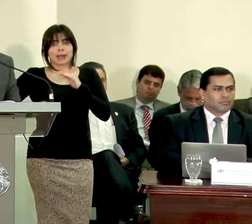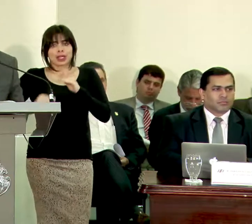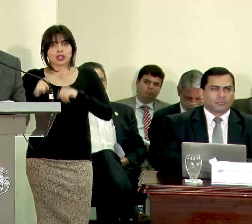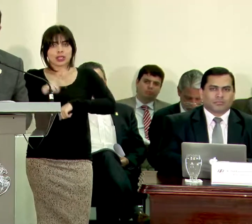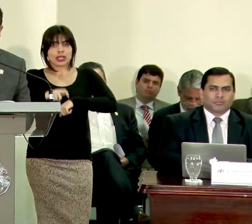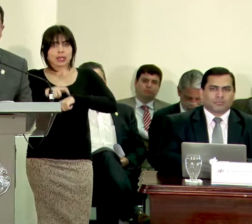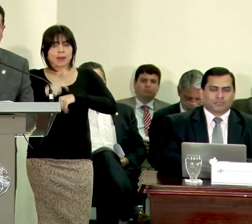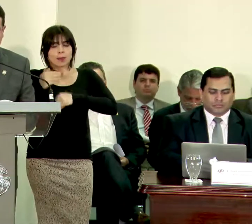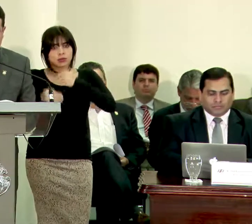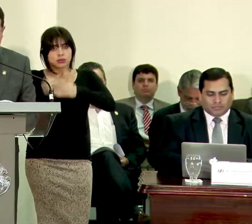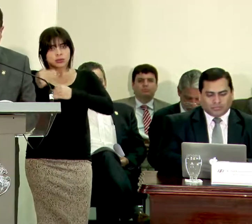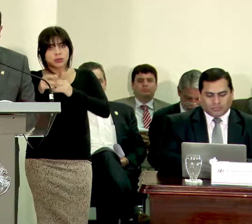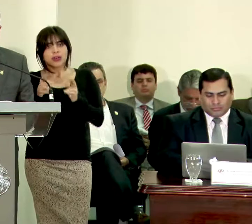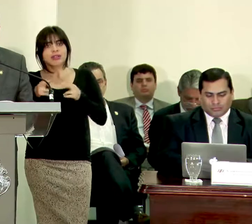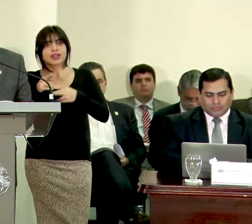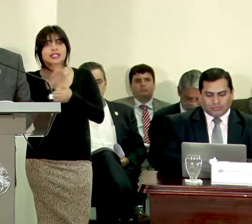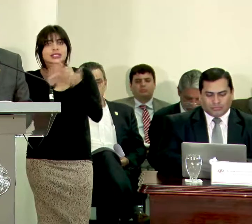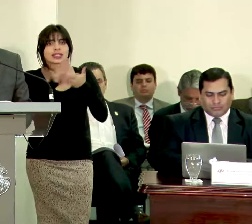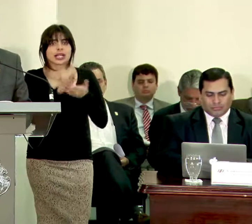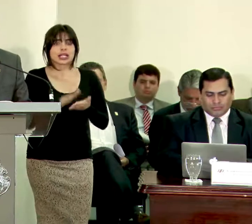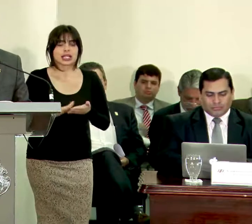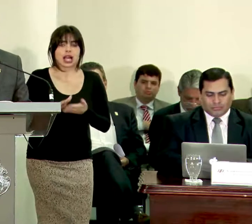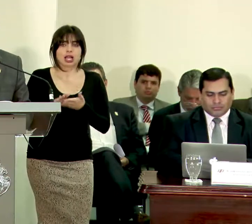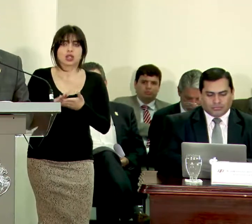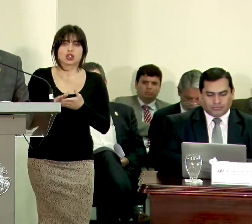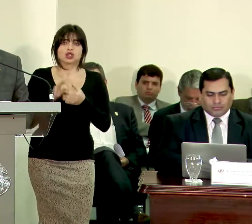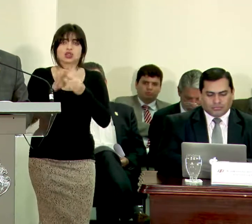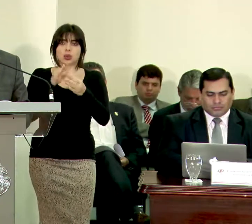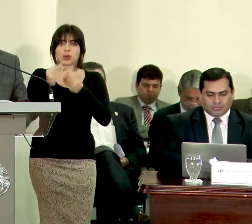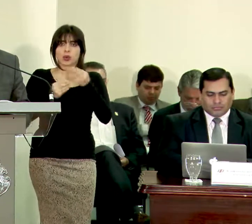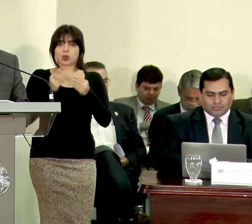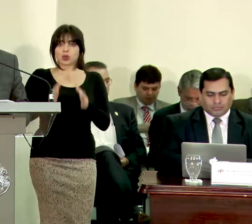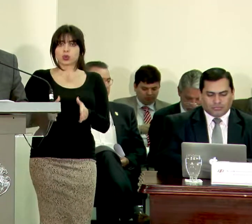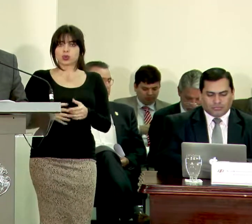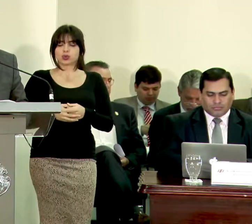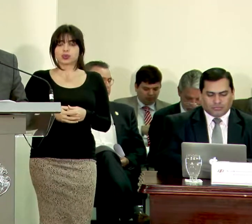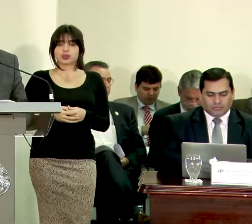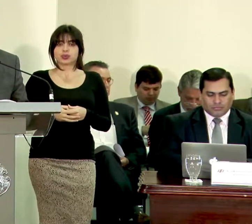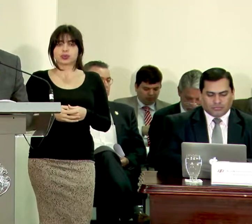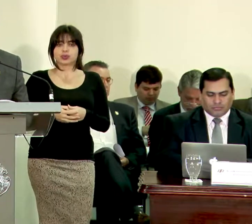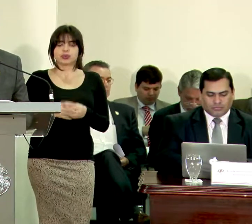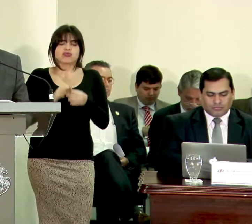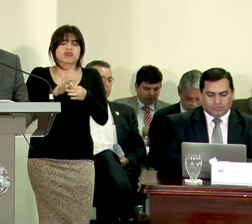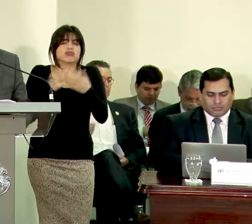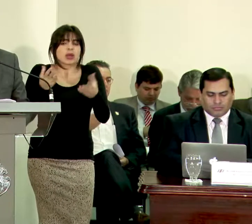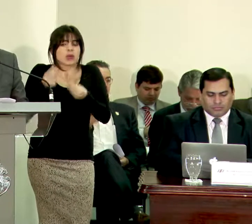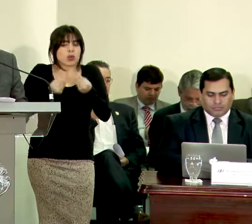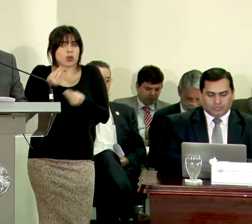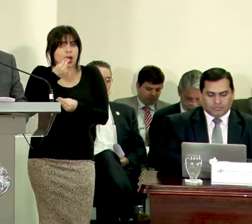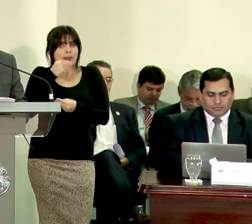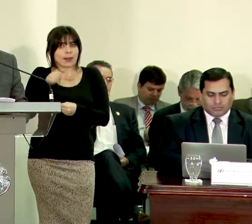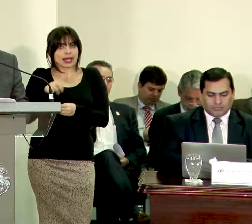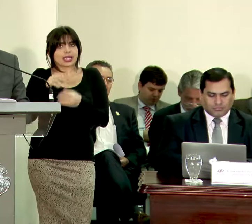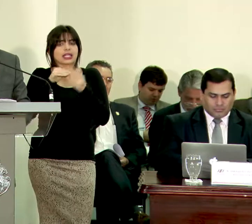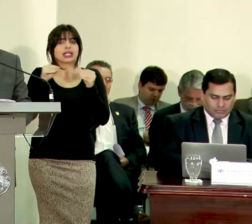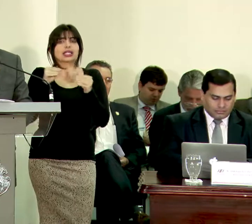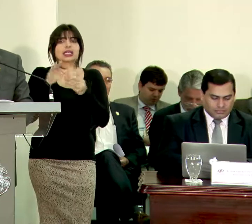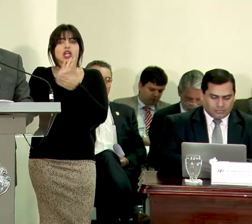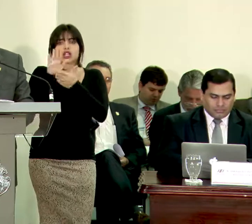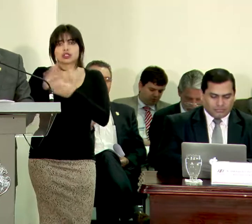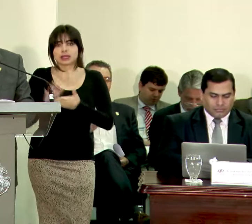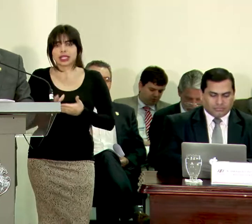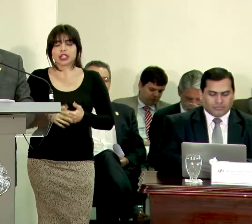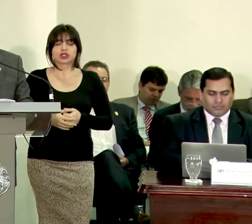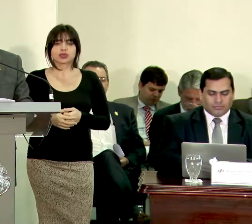trámite de los registros sanitarios de productos, de productos alimenticios y cosméticos.